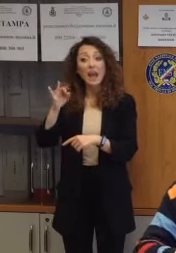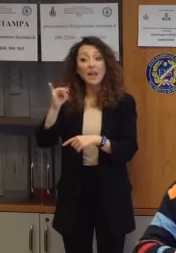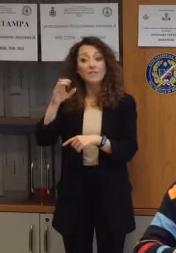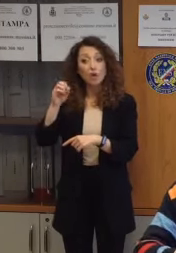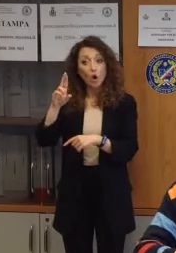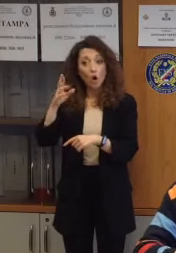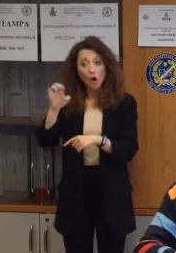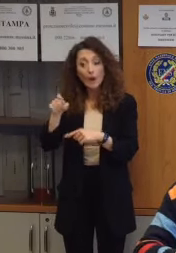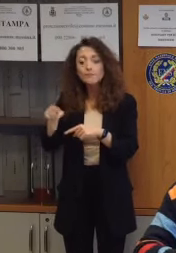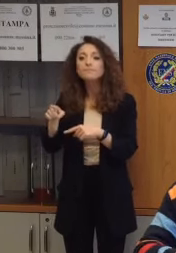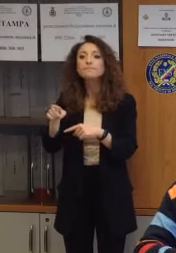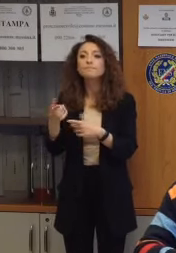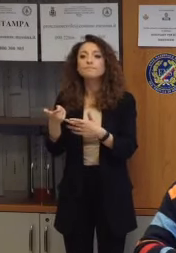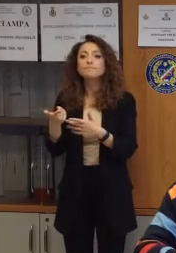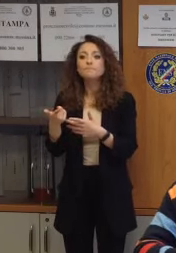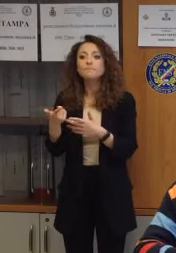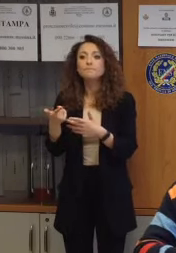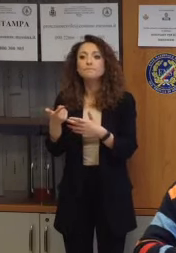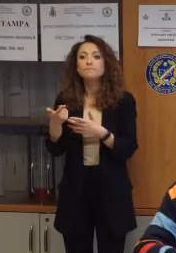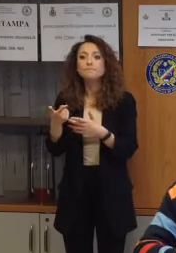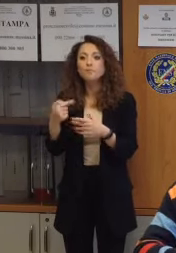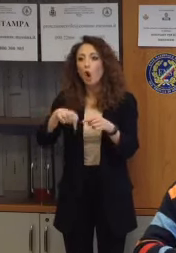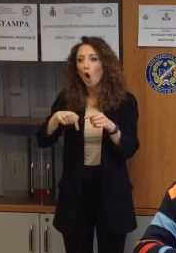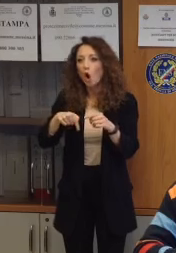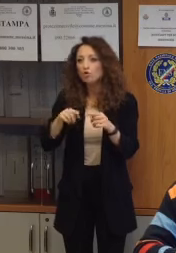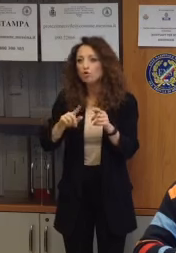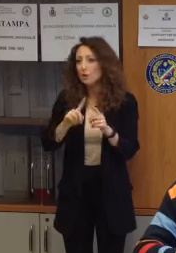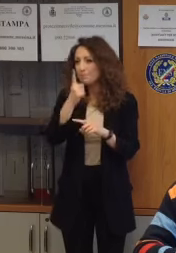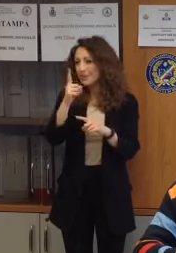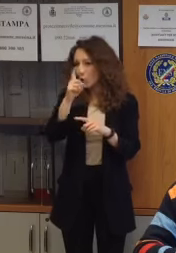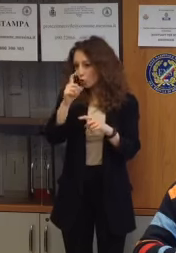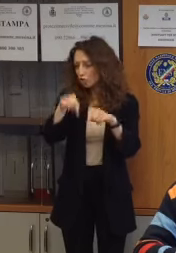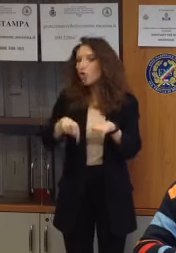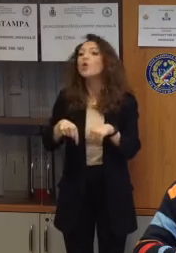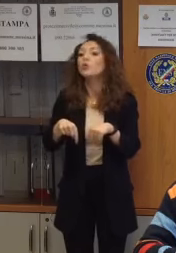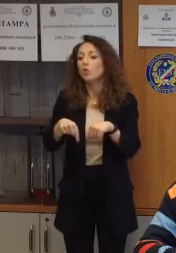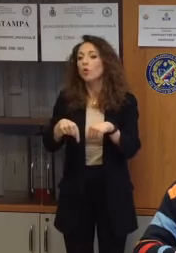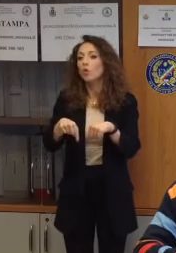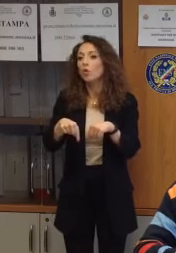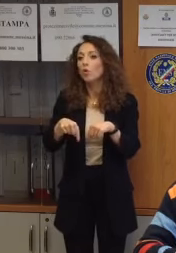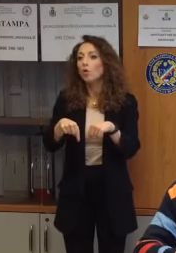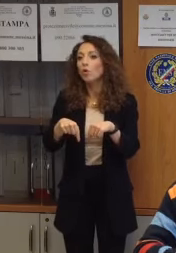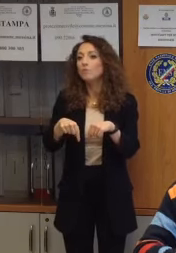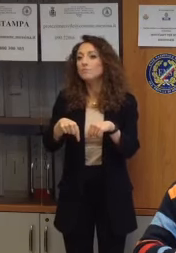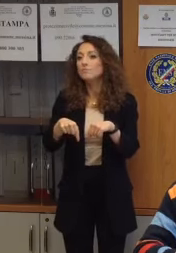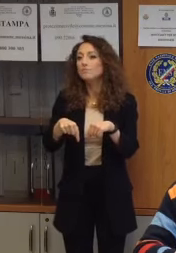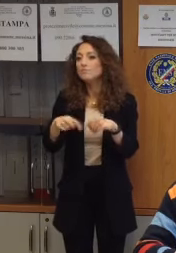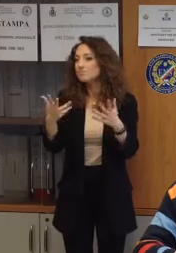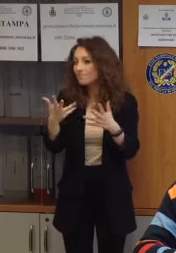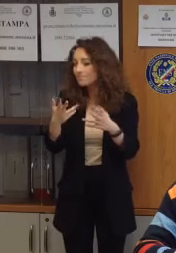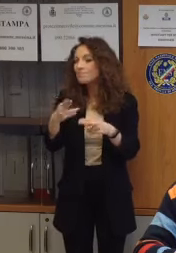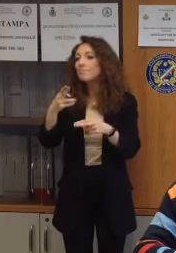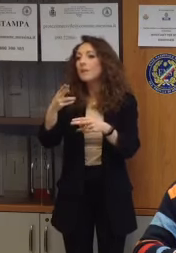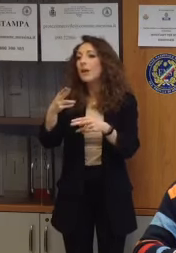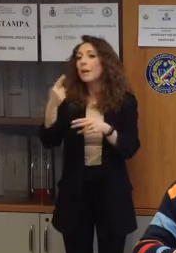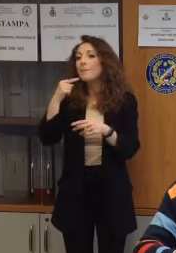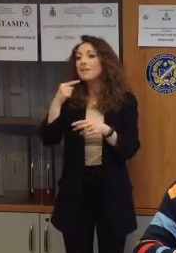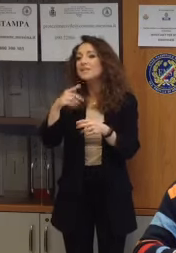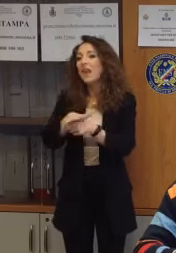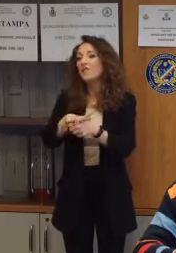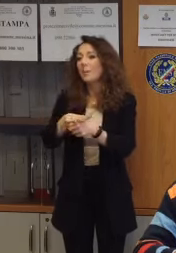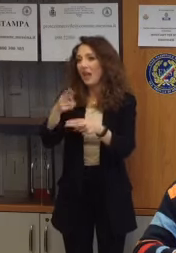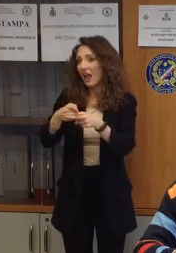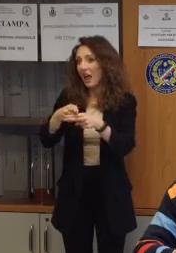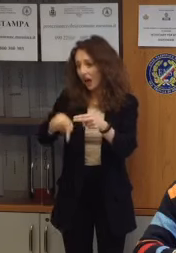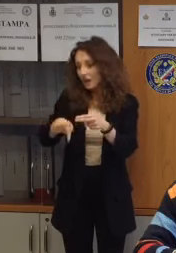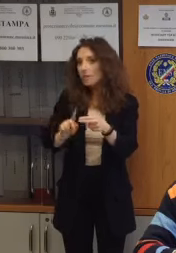le risultanze della prima giornata della Messina Family Card. Ci tengo anche a